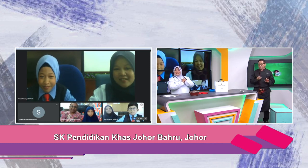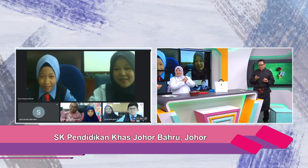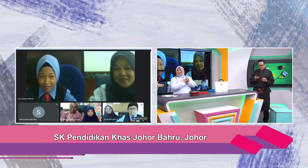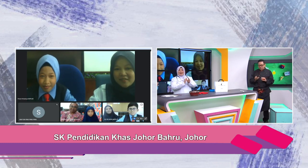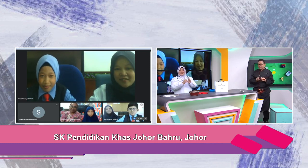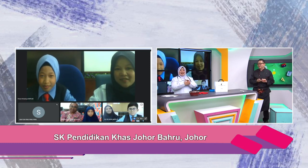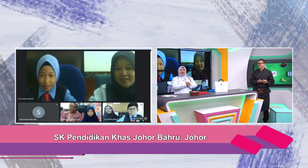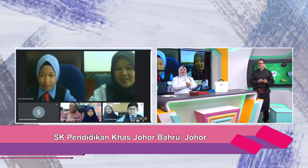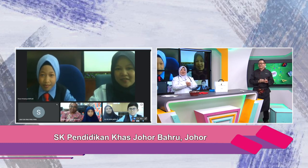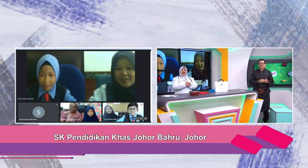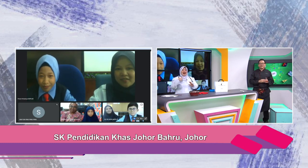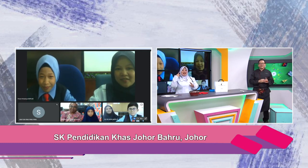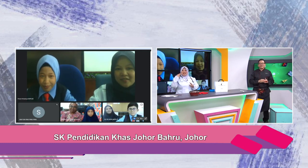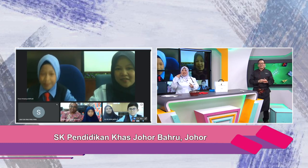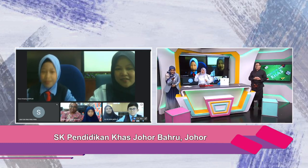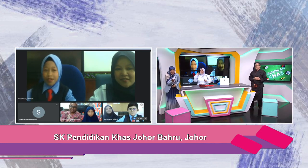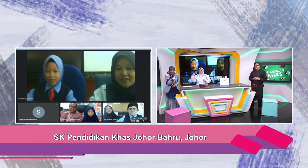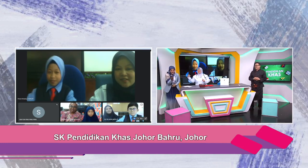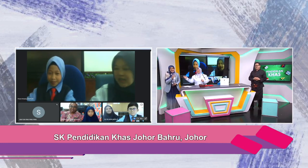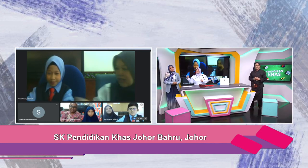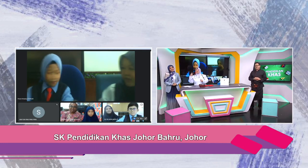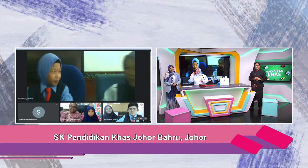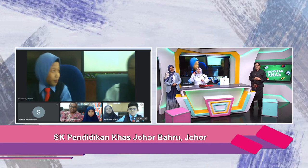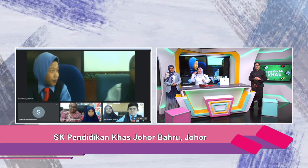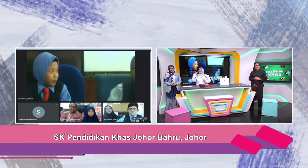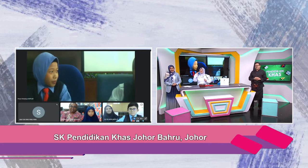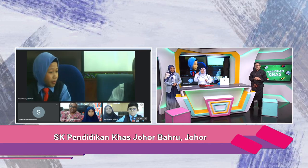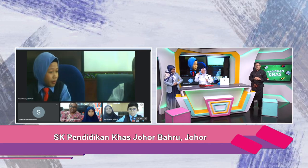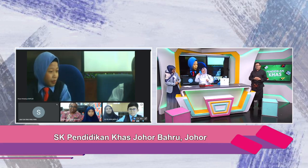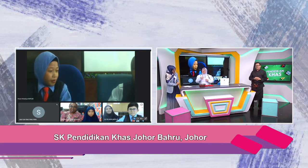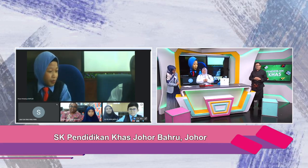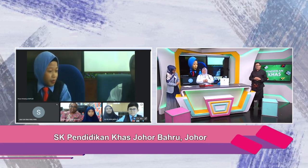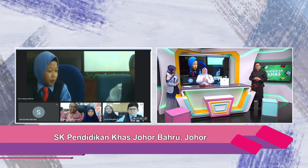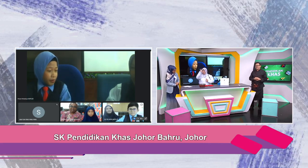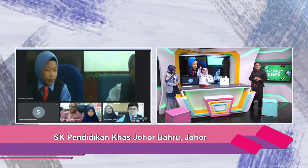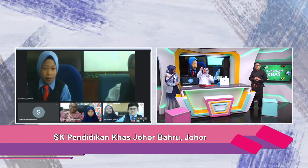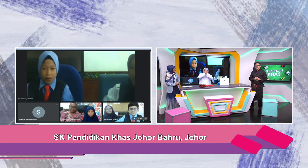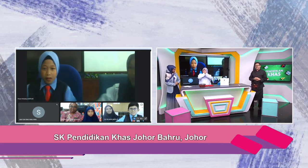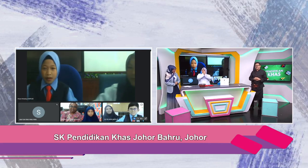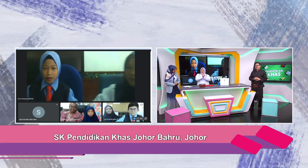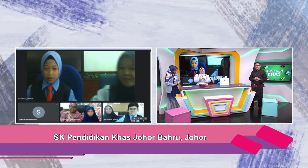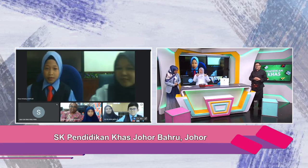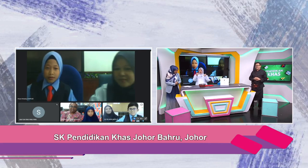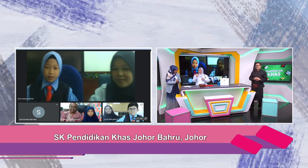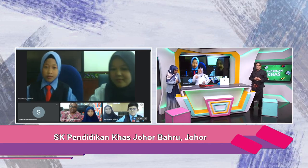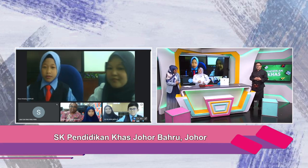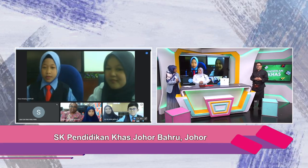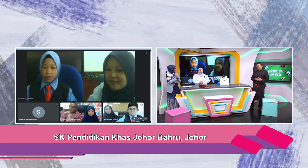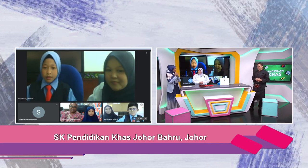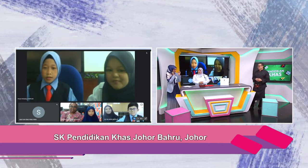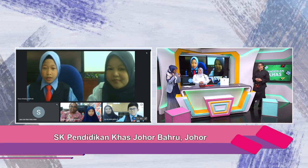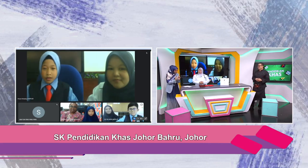Johor Baru. Baik, terima kasih Khadisha. Selamat berkenalan. Baik, seterusnya kita ada